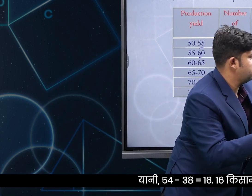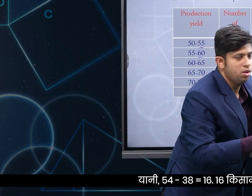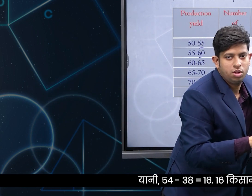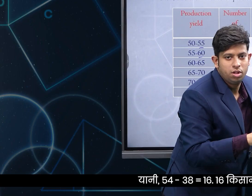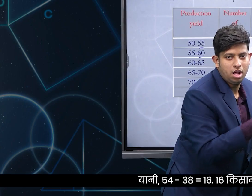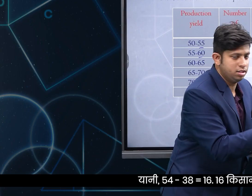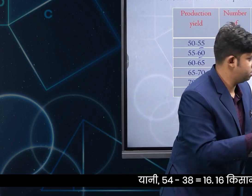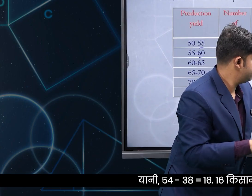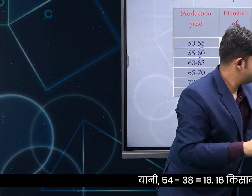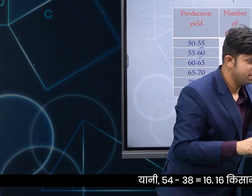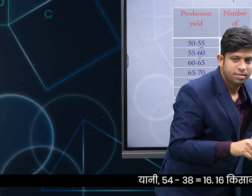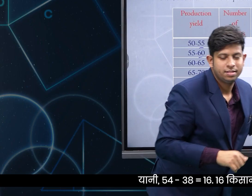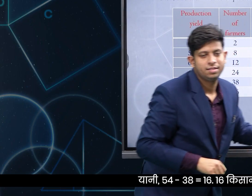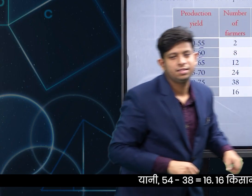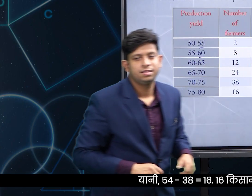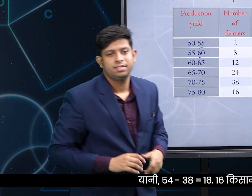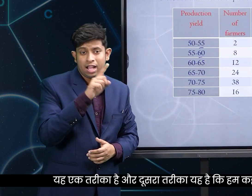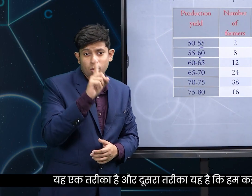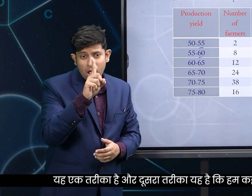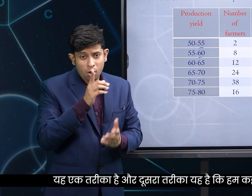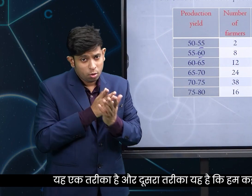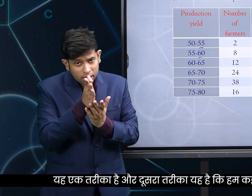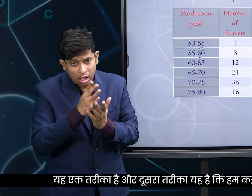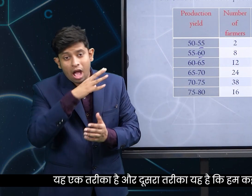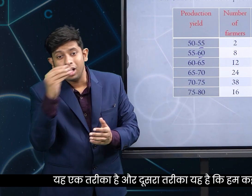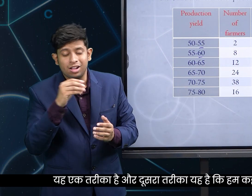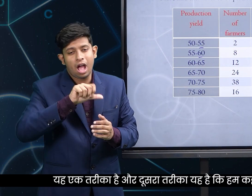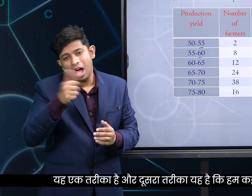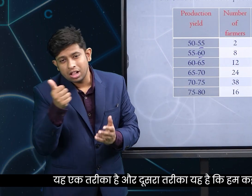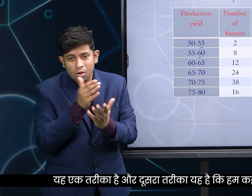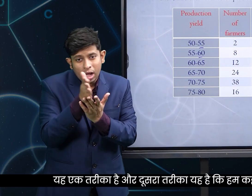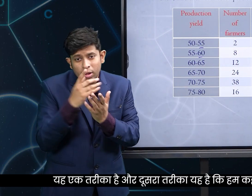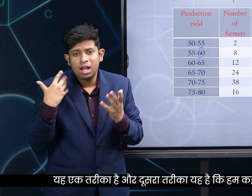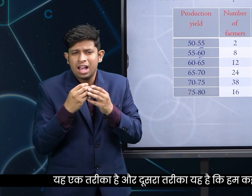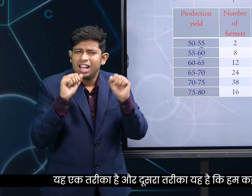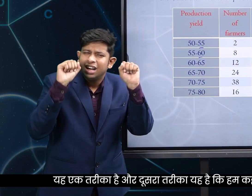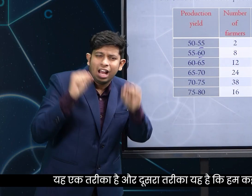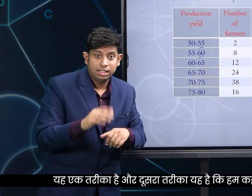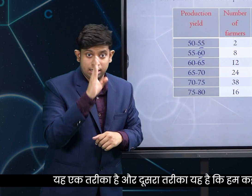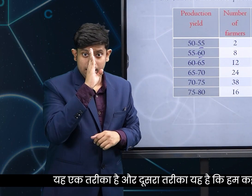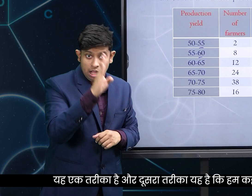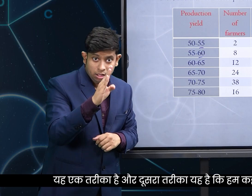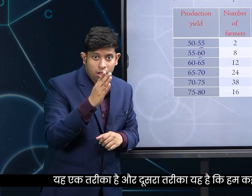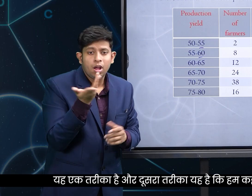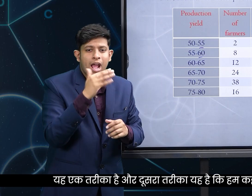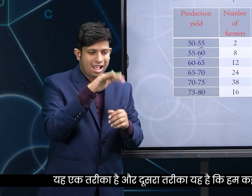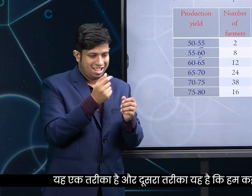वजन से अधिक उत्पादन कर सकते हैं। यह एक तरीका है और दूसरा तरीका यह है कि हम कई किसानों